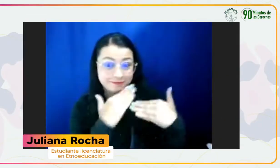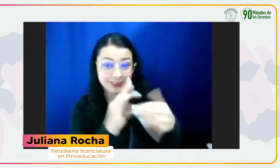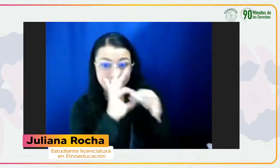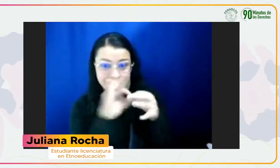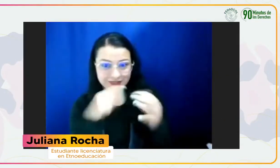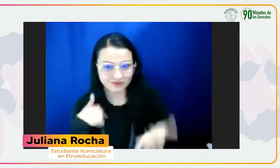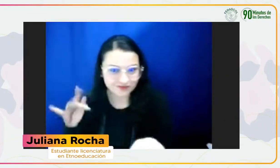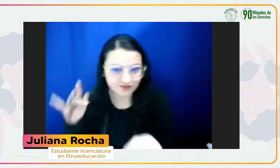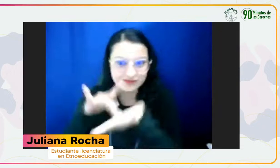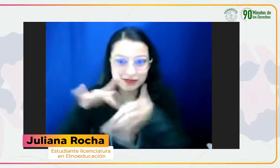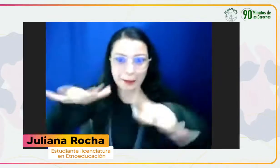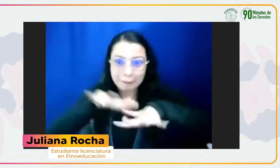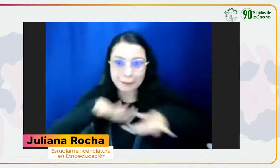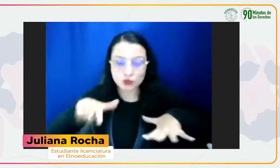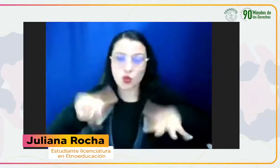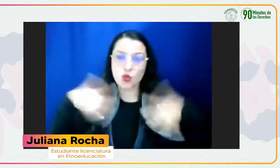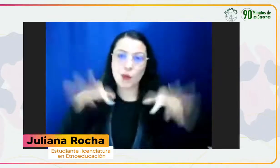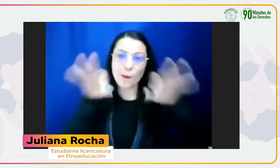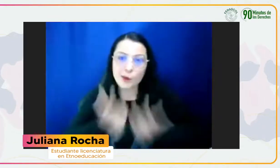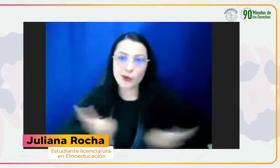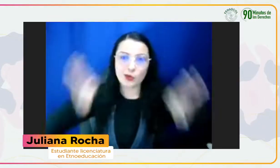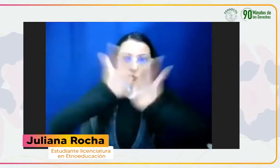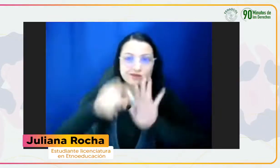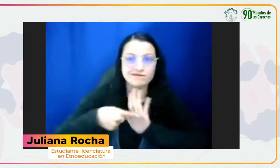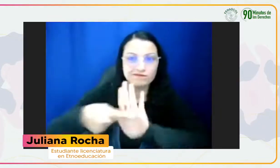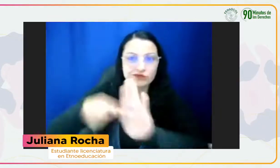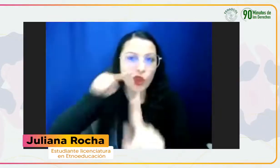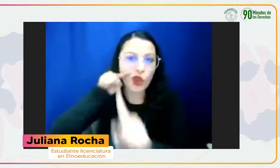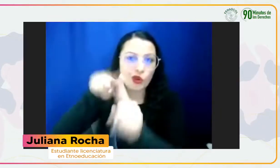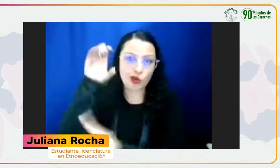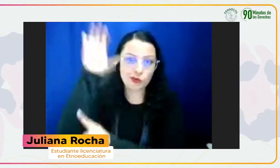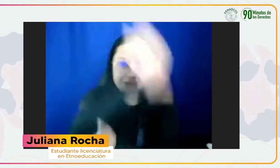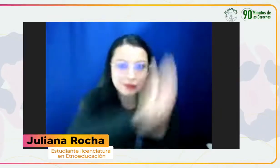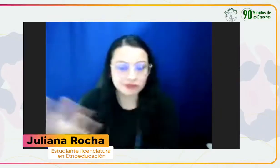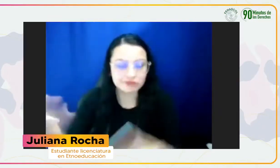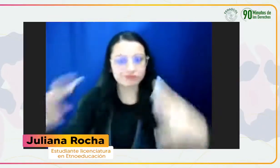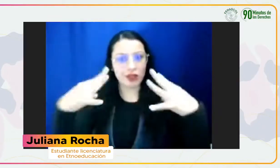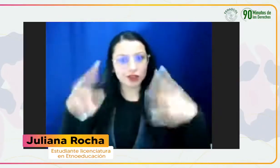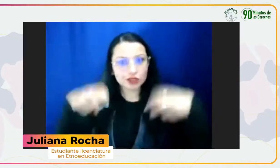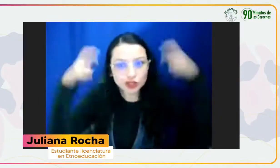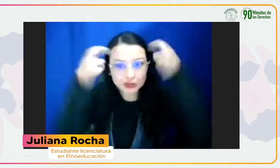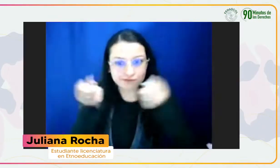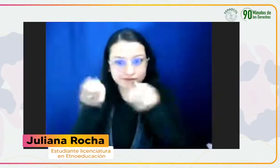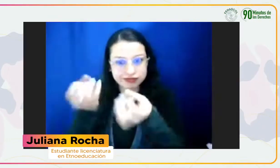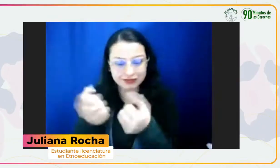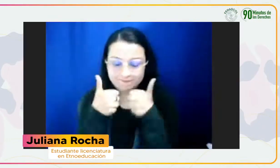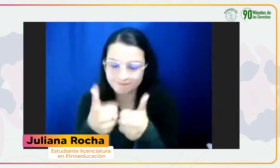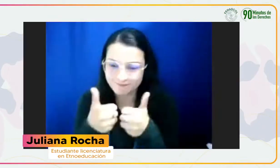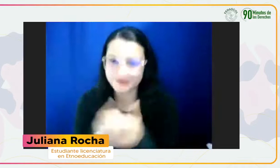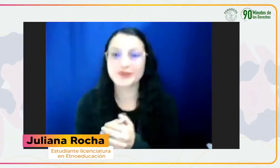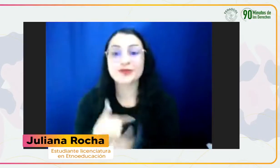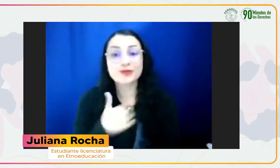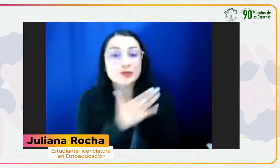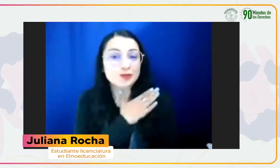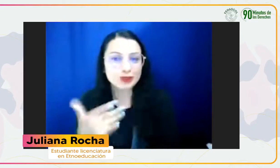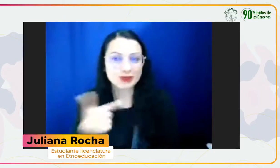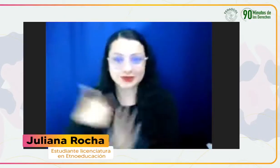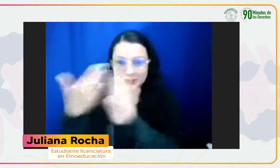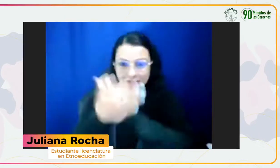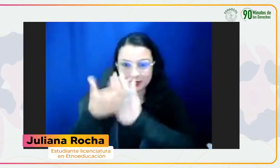Bueno, gracias, gracias por la invitación, gracias por la invitación a este espacio. Creo que es importante que nos estén viendo en toda Colombia para